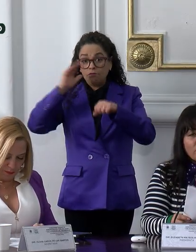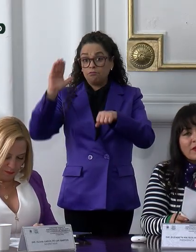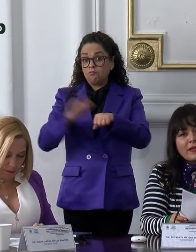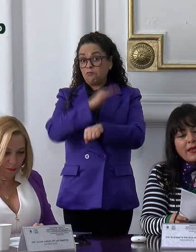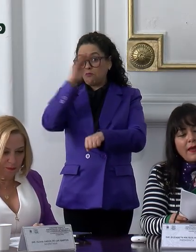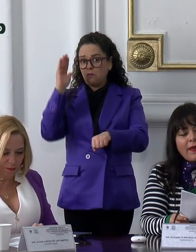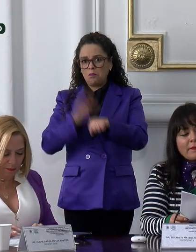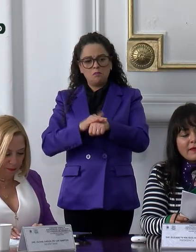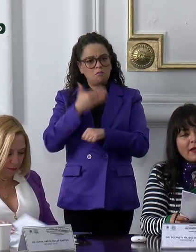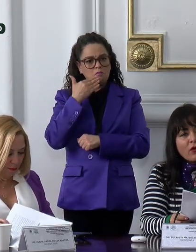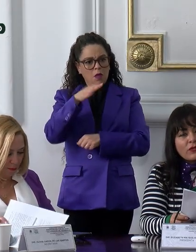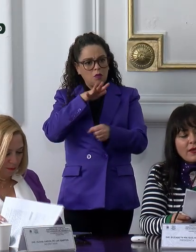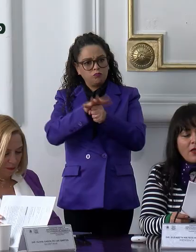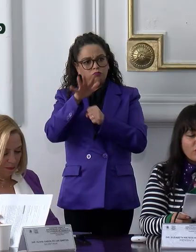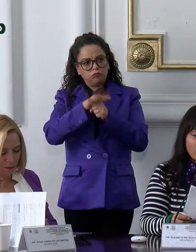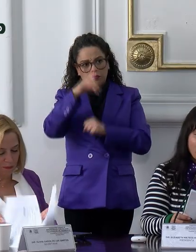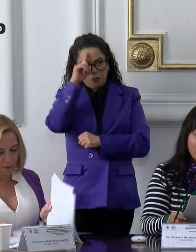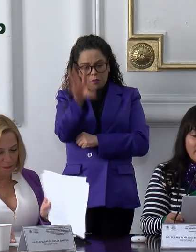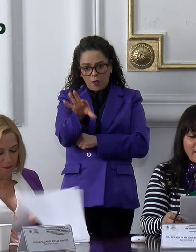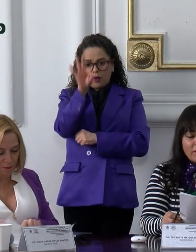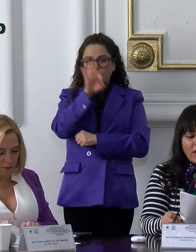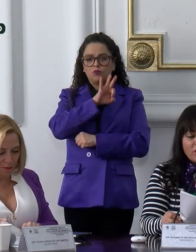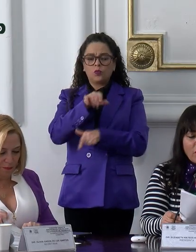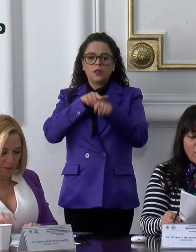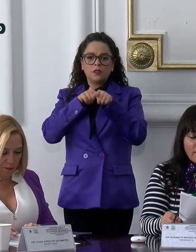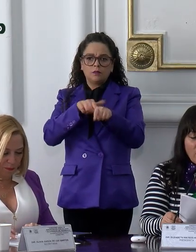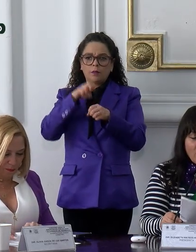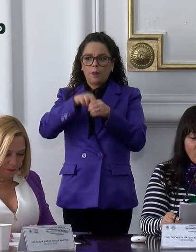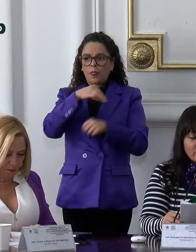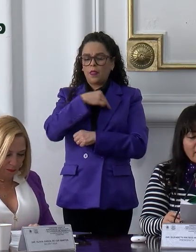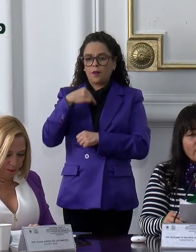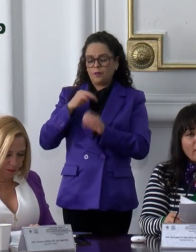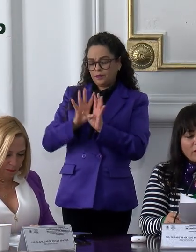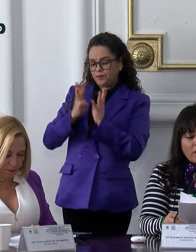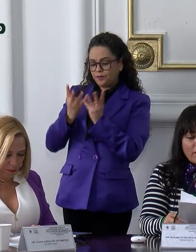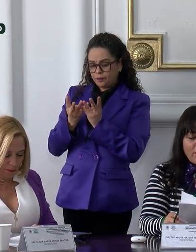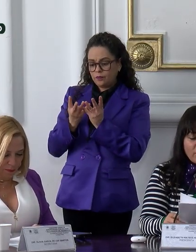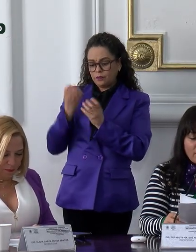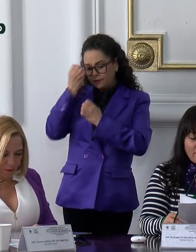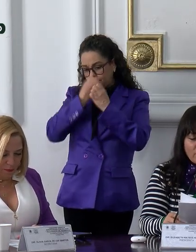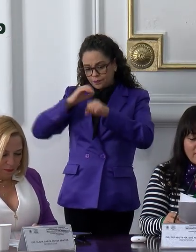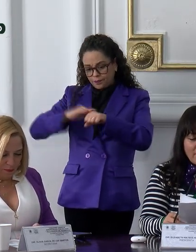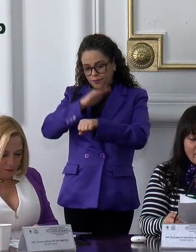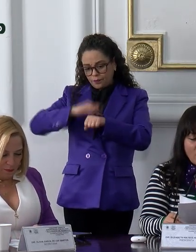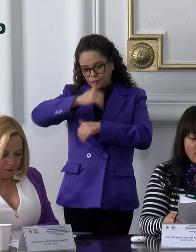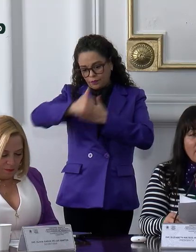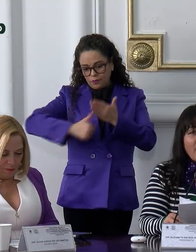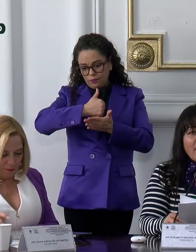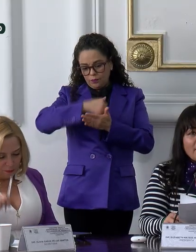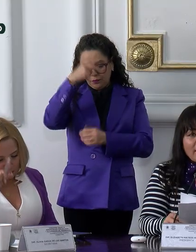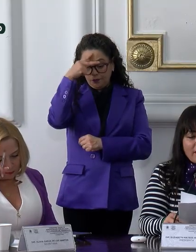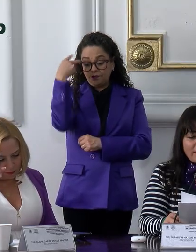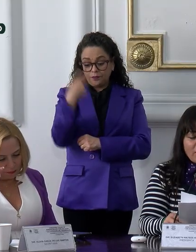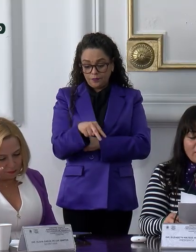calificación suficiente para ser considerado susceptible de ratificación como consejero del Consejo de Evaluación de la Ciudad de México,